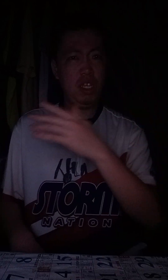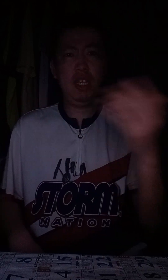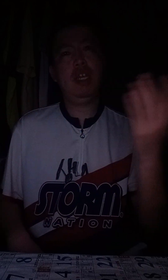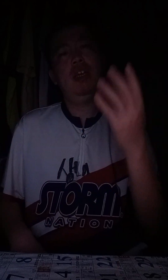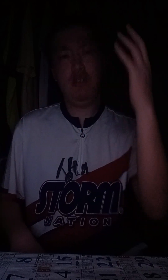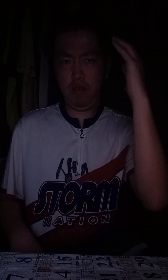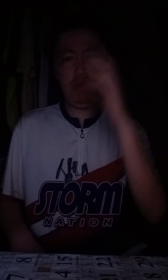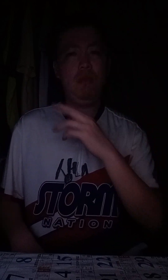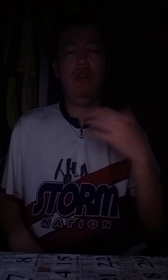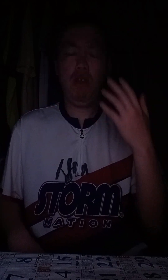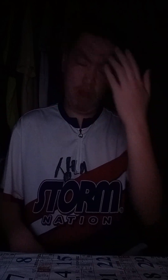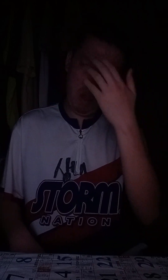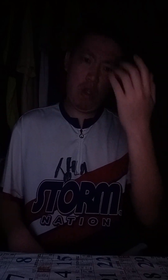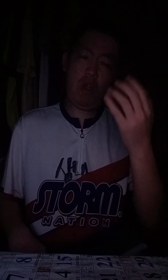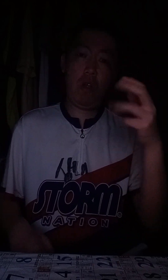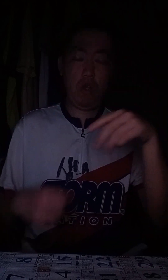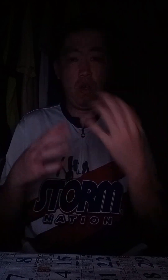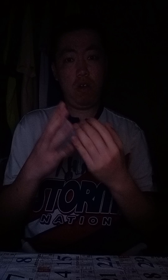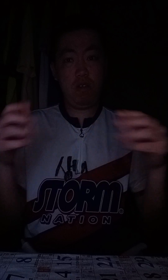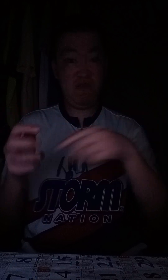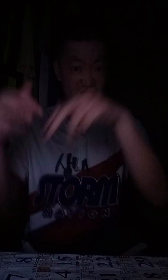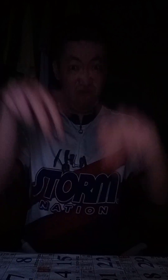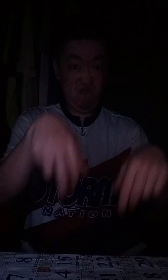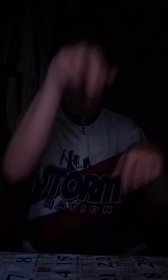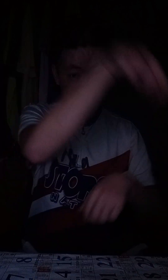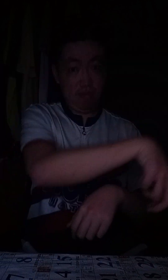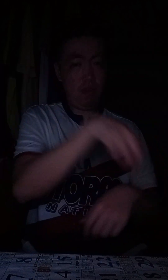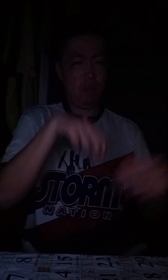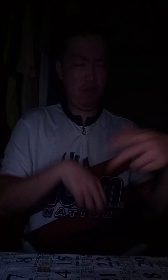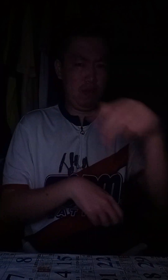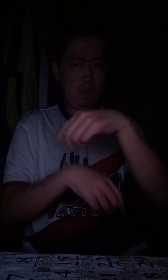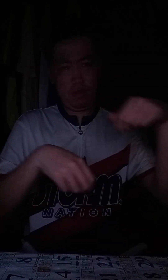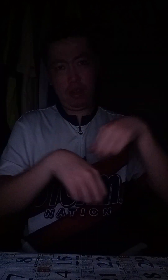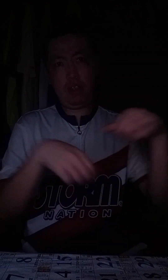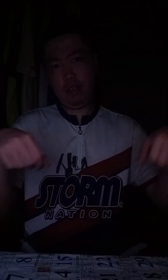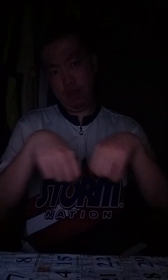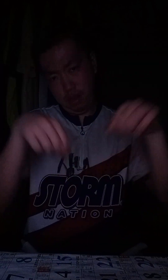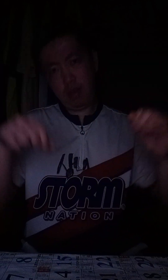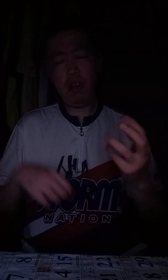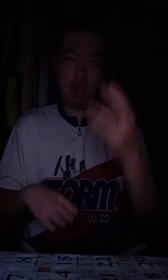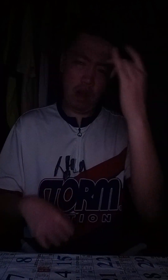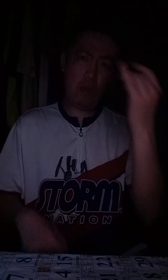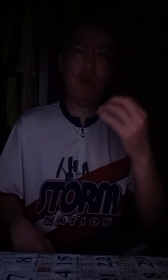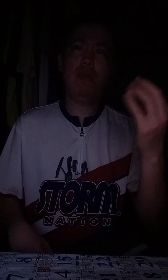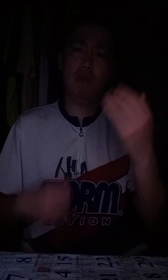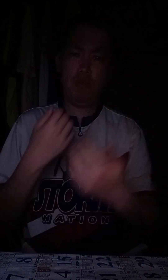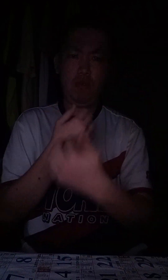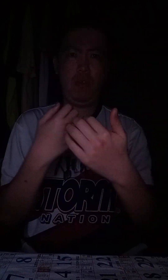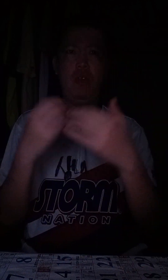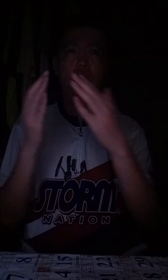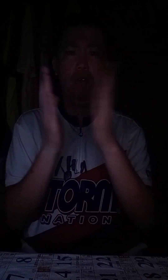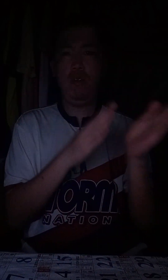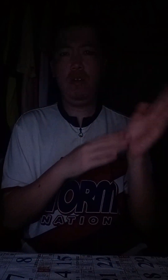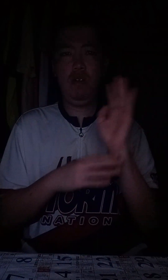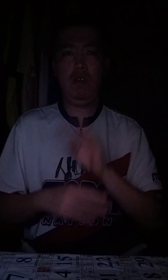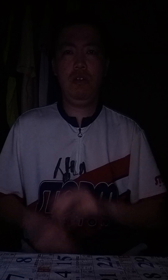다쳤습니다. 버스에서 뛰어내린 승객과 버스와 충돌한 차에 타고 있던 남성도 병원으로 옮겨졌습니다.